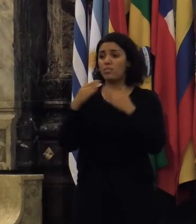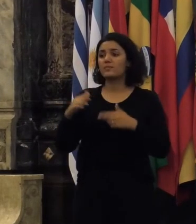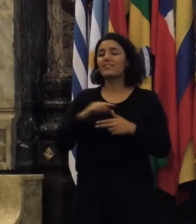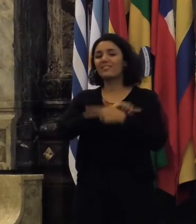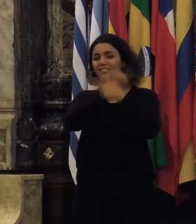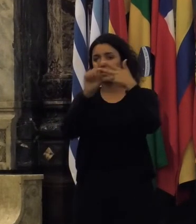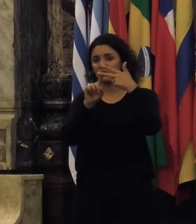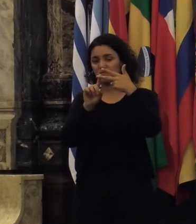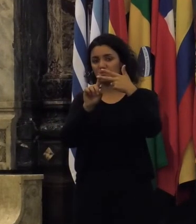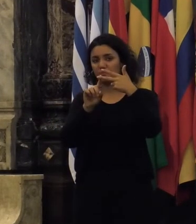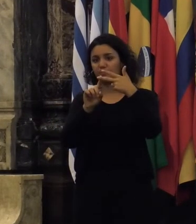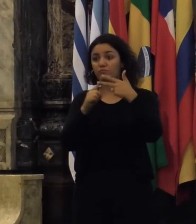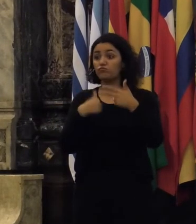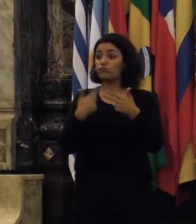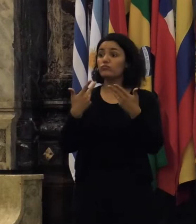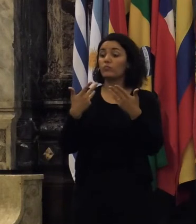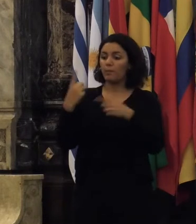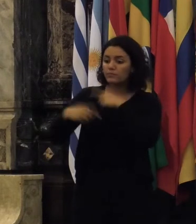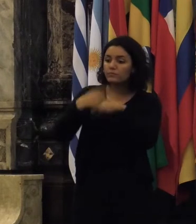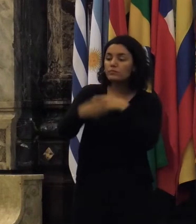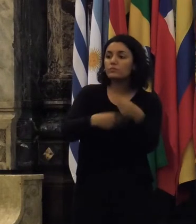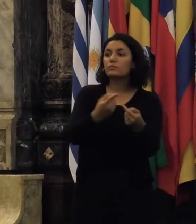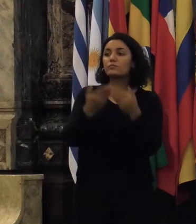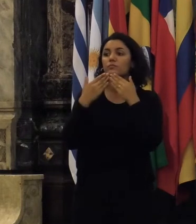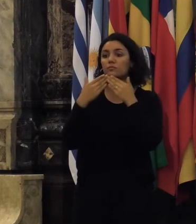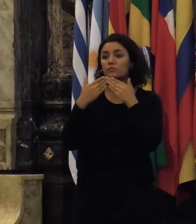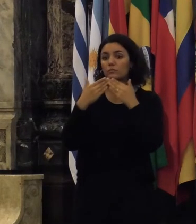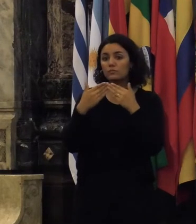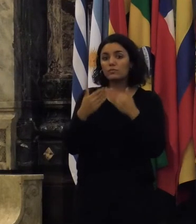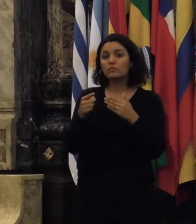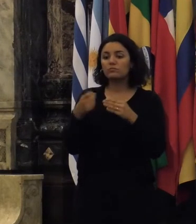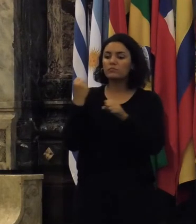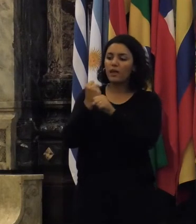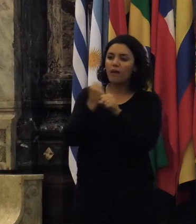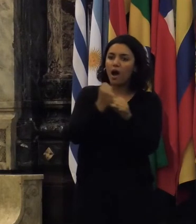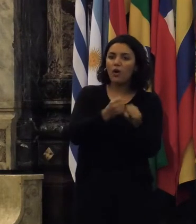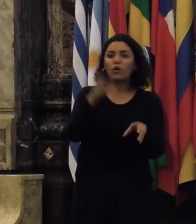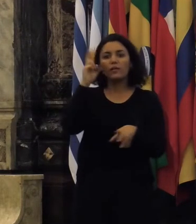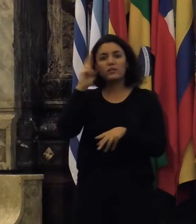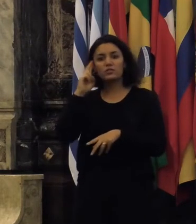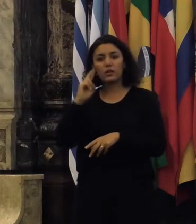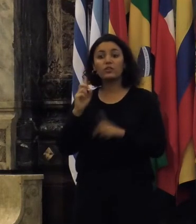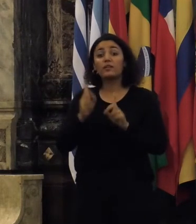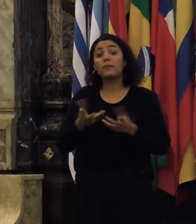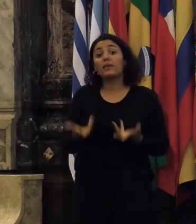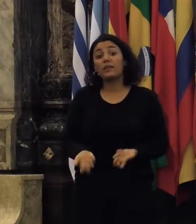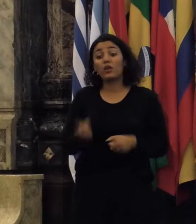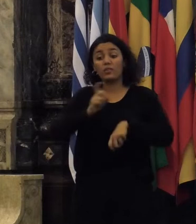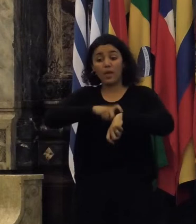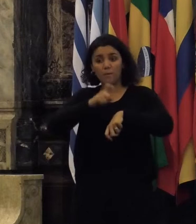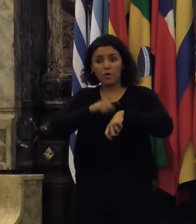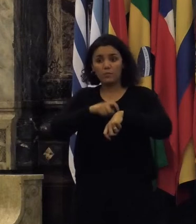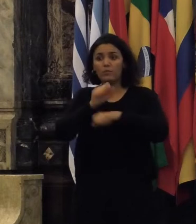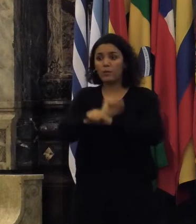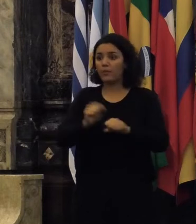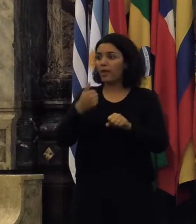tres preguntas que las voy a ir trabajando a lo largo de la exposición, intentando que nos quede tiempo, aunque el ambiente no sea